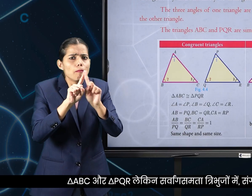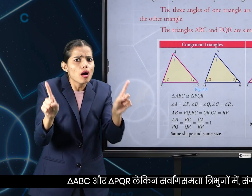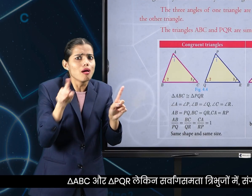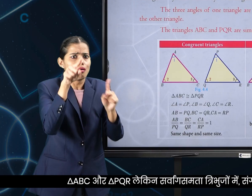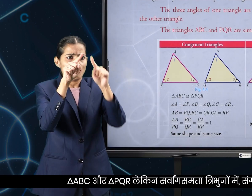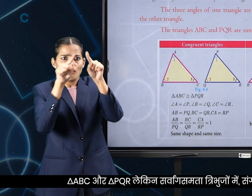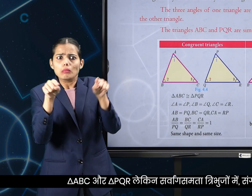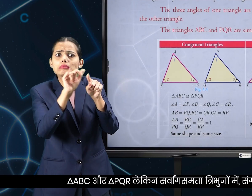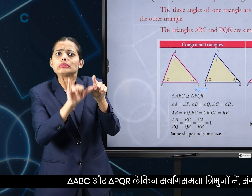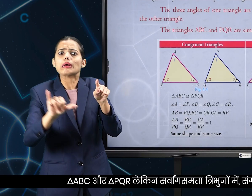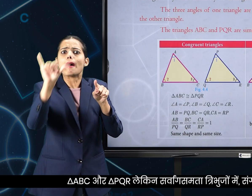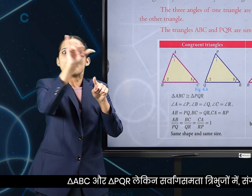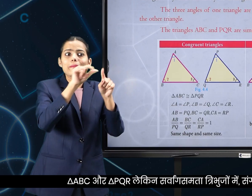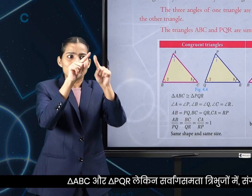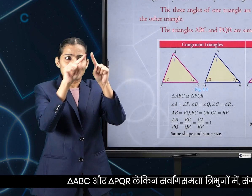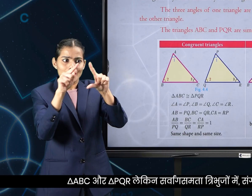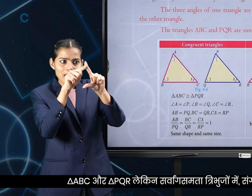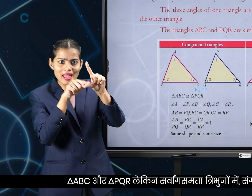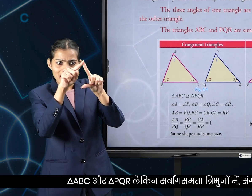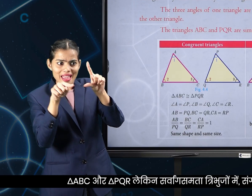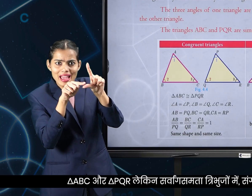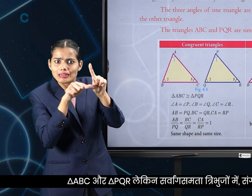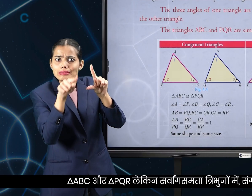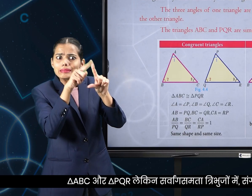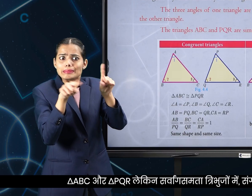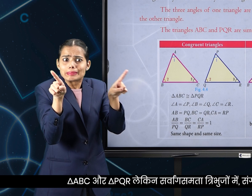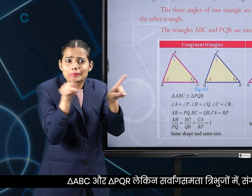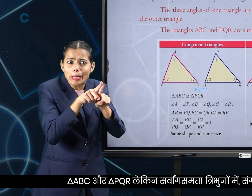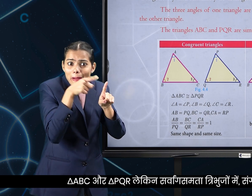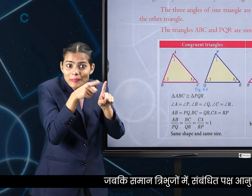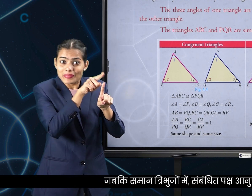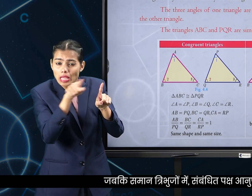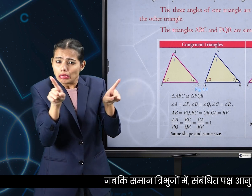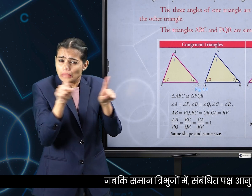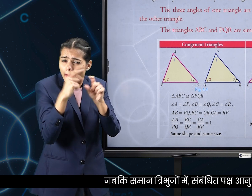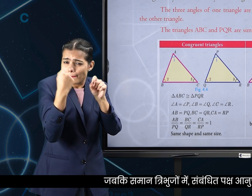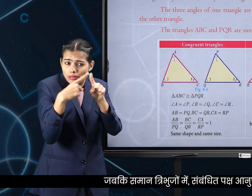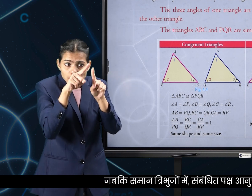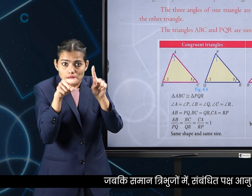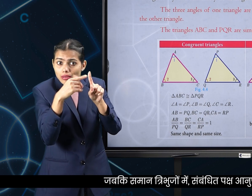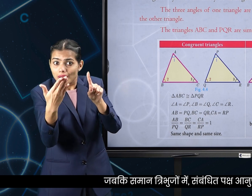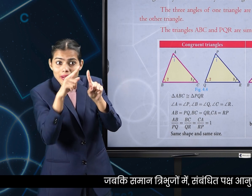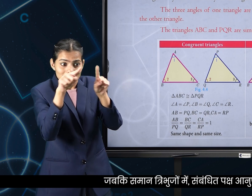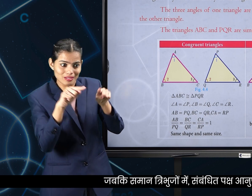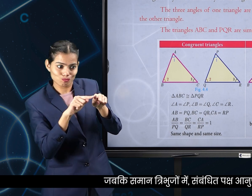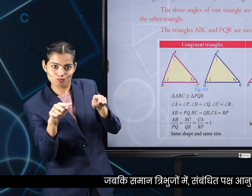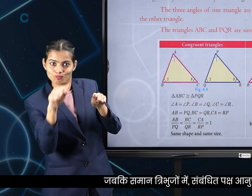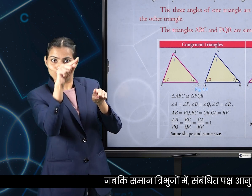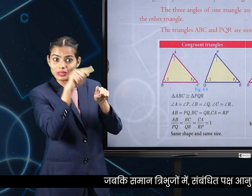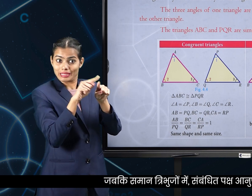समता त्रिभुजों में संगत भुजाएं बराबर होती है, जबकि समान त्रिभुजों में संबंधित